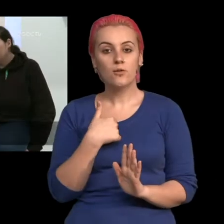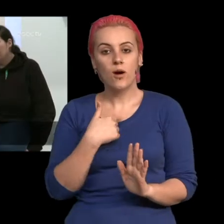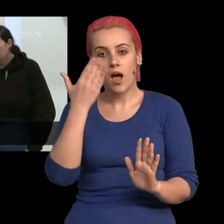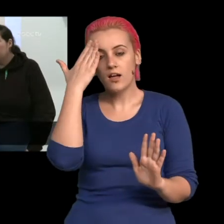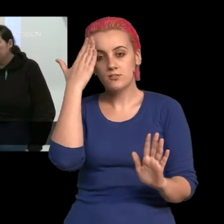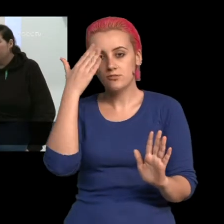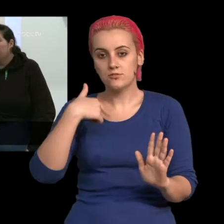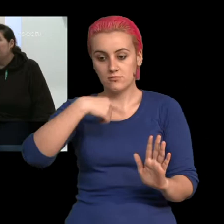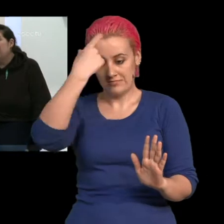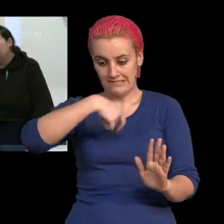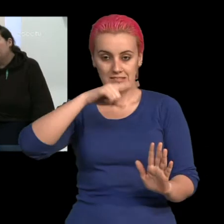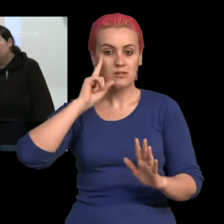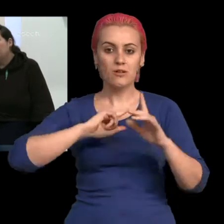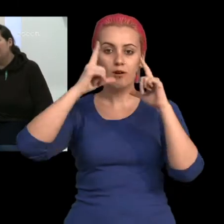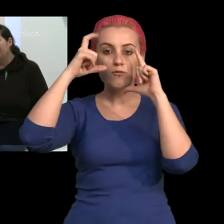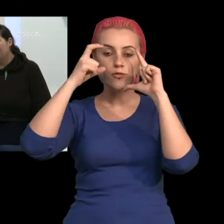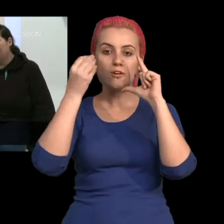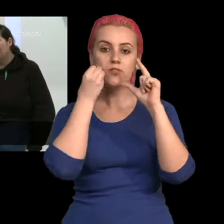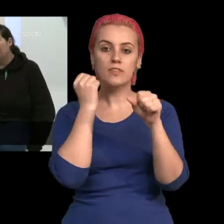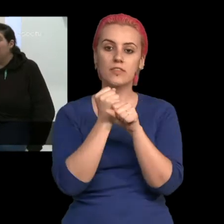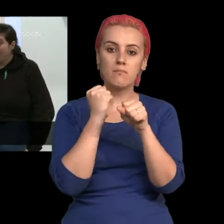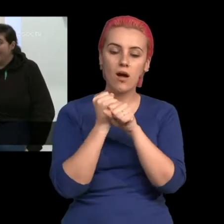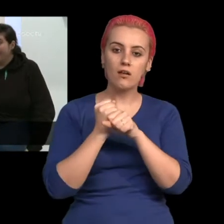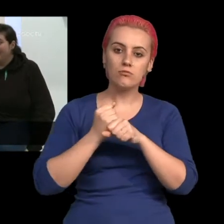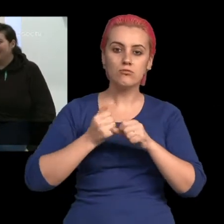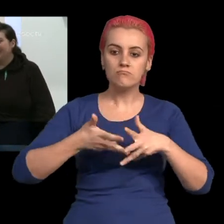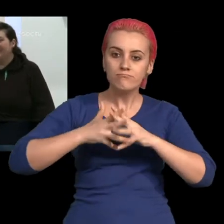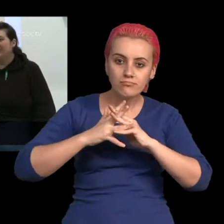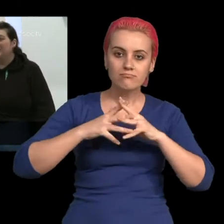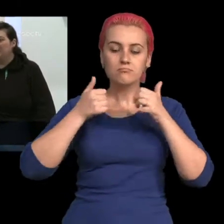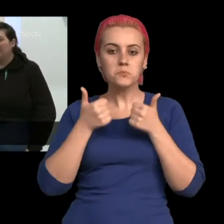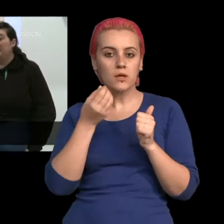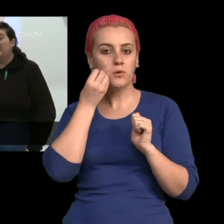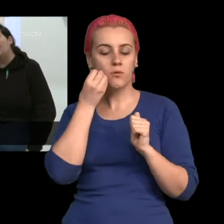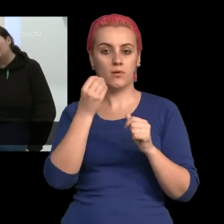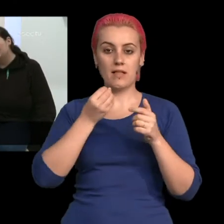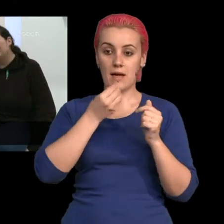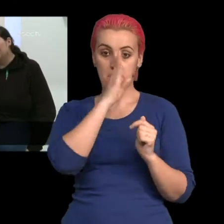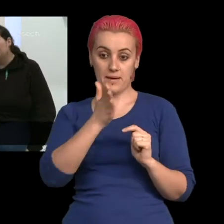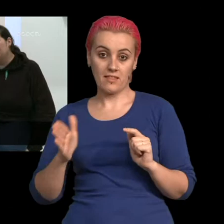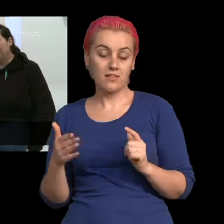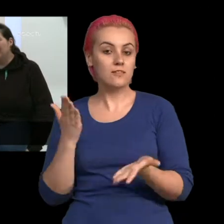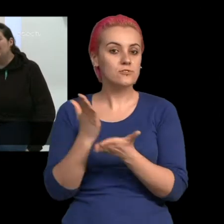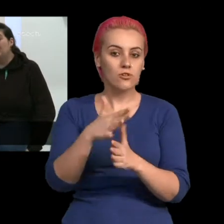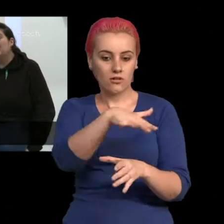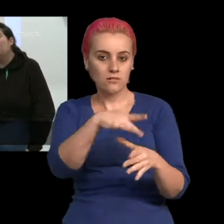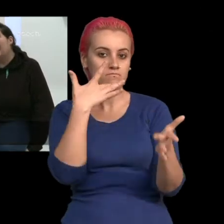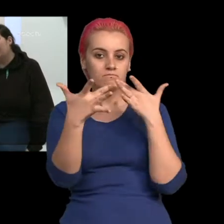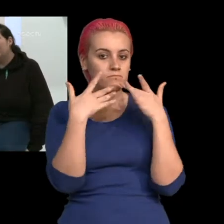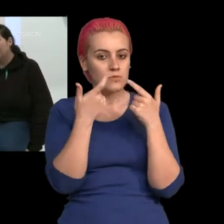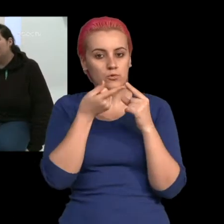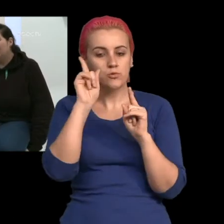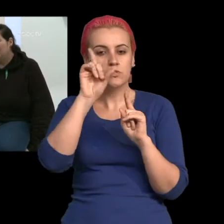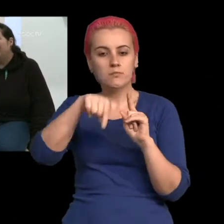Eu considero que sou uma fotógrafa que se edificou através da prática, não é, fotográfica, não só no território do teatro, mas também toda